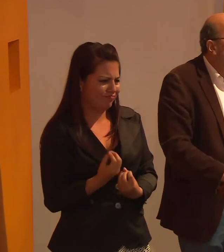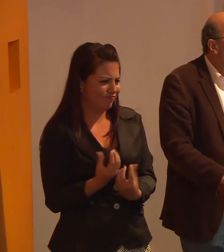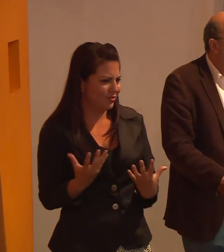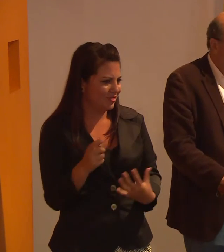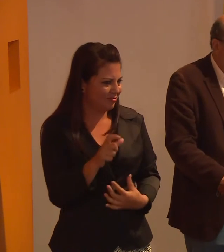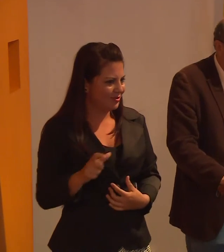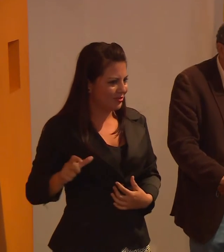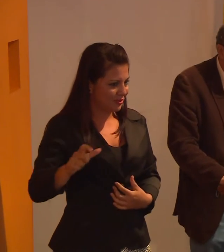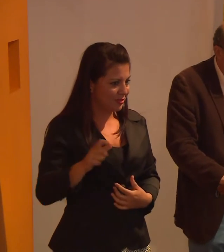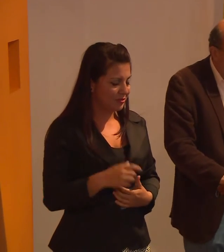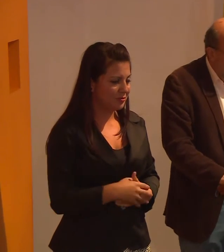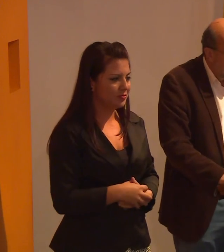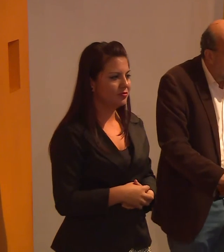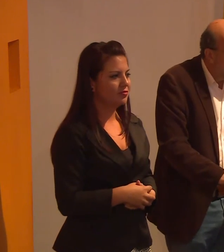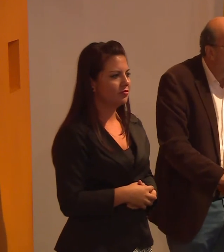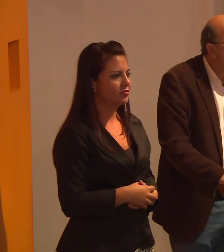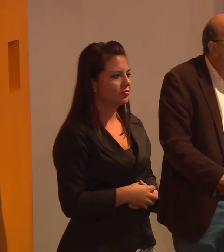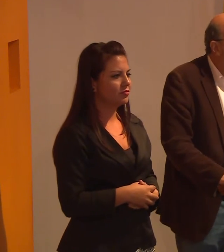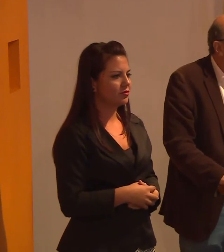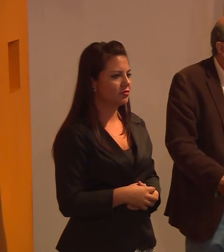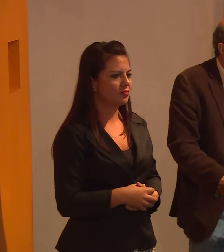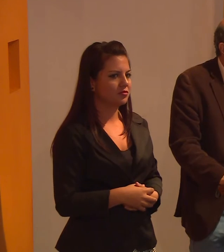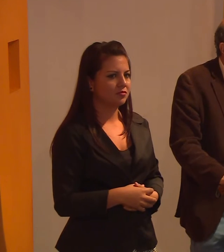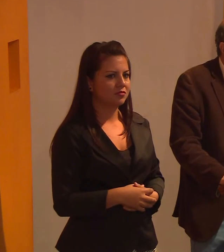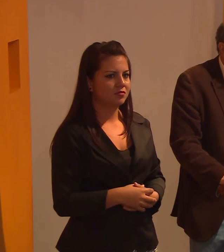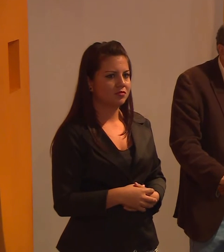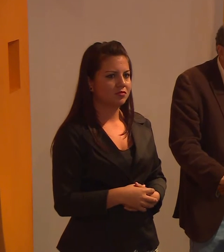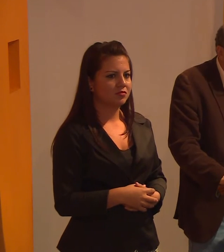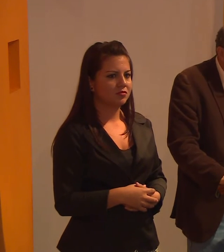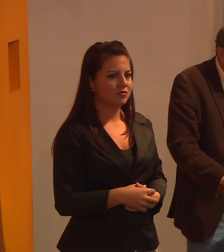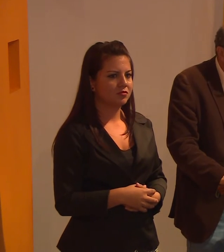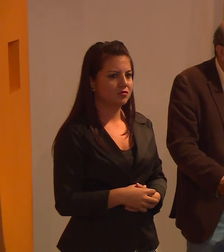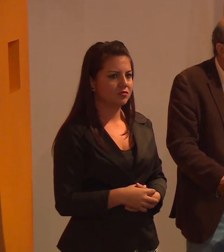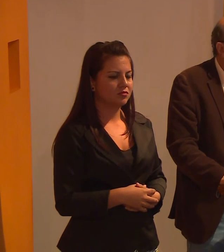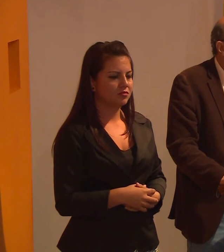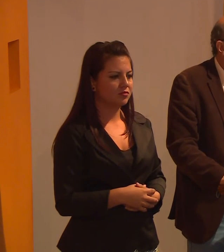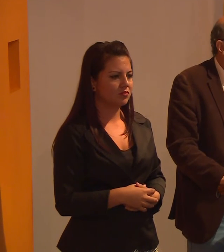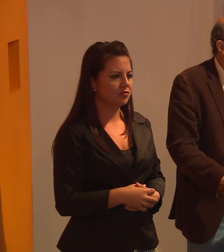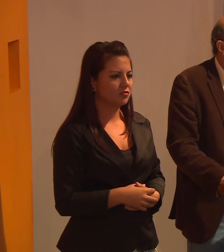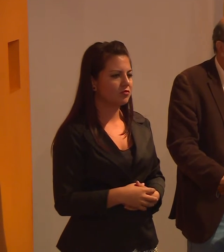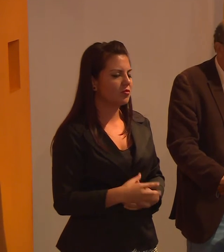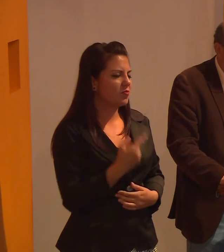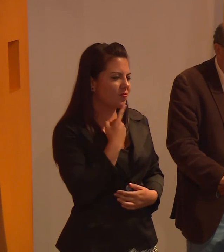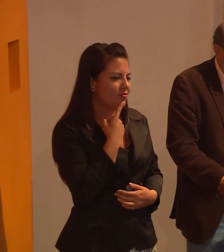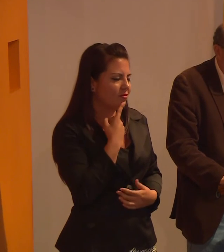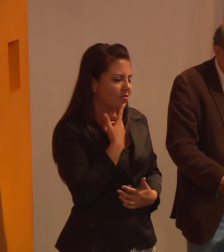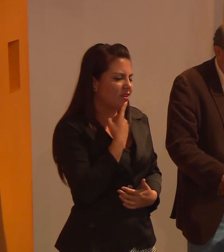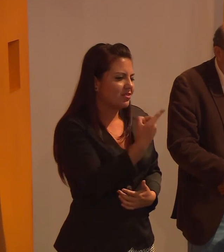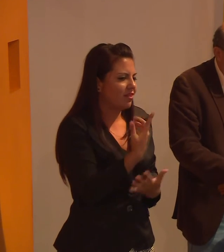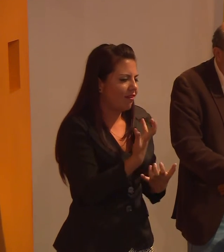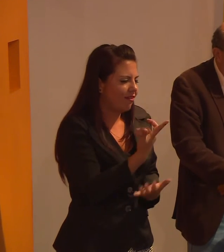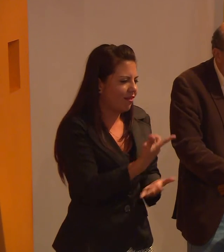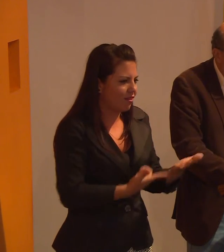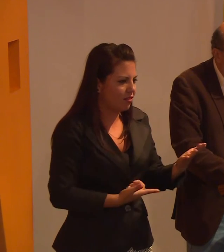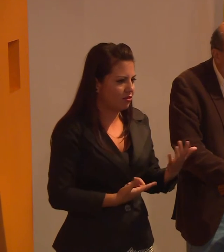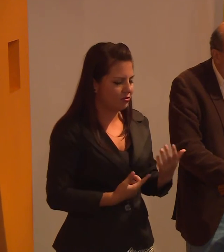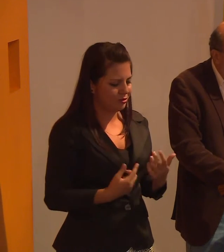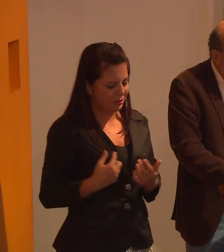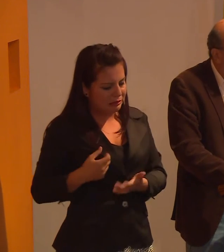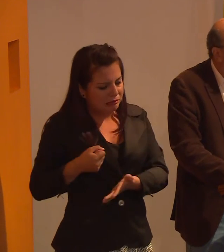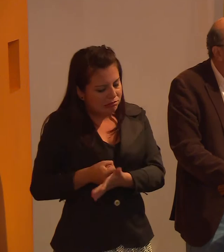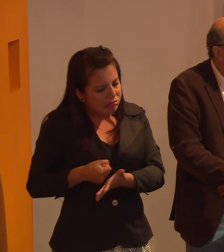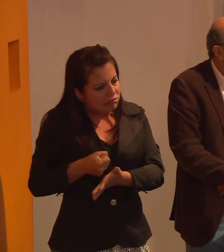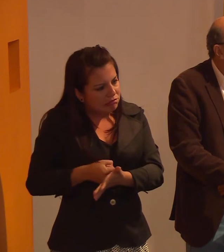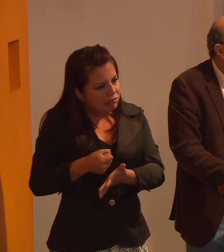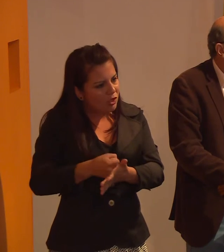quiero decir que hemos intentado ser un buen gobierno porque